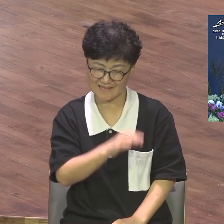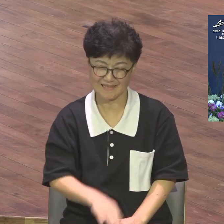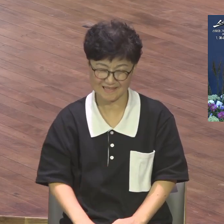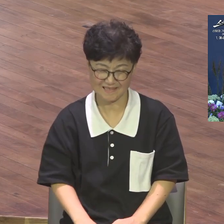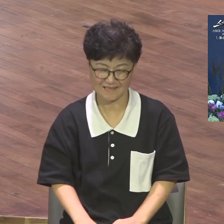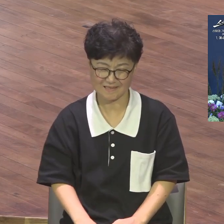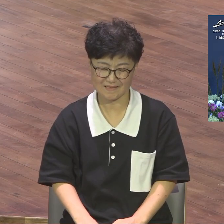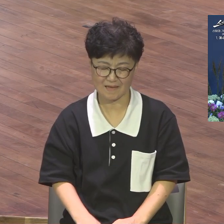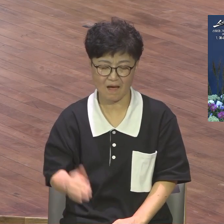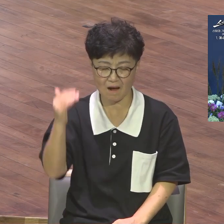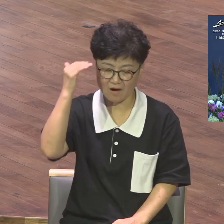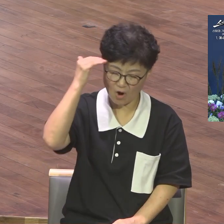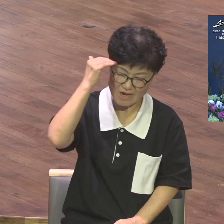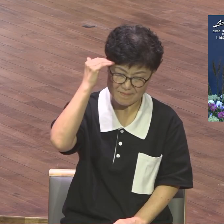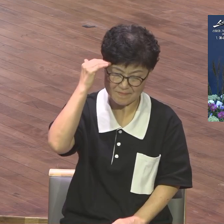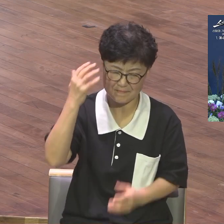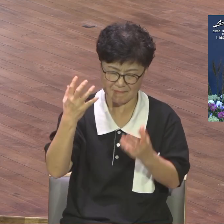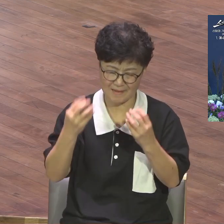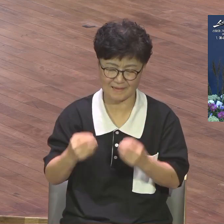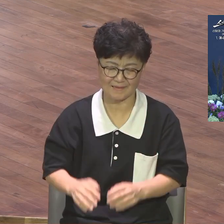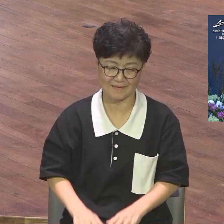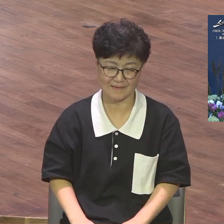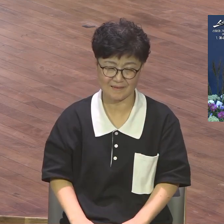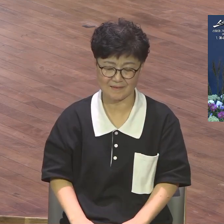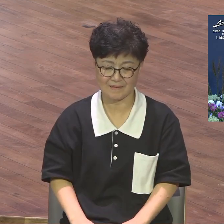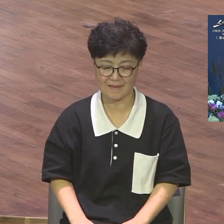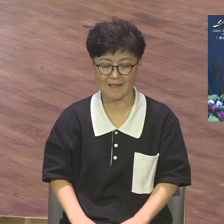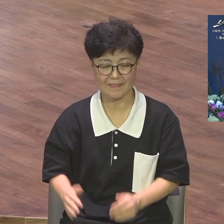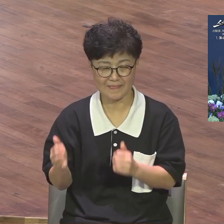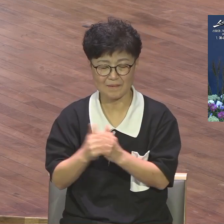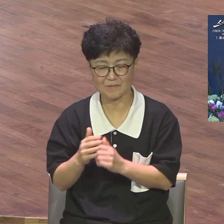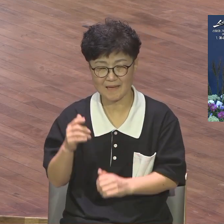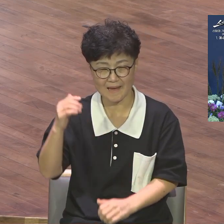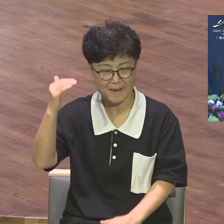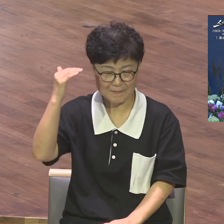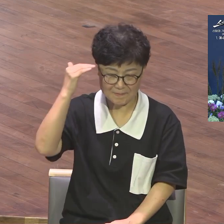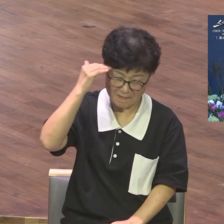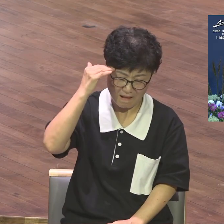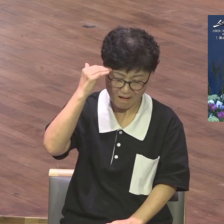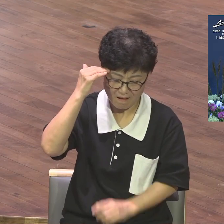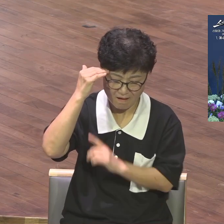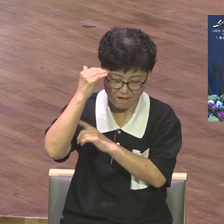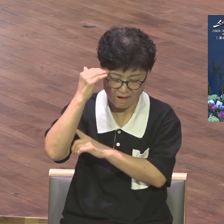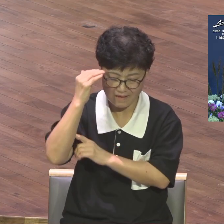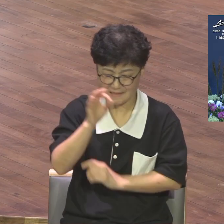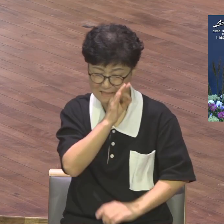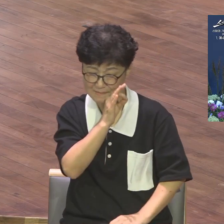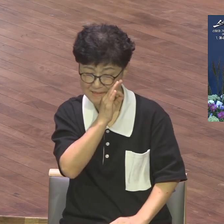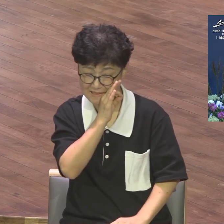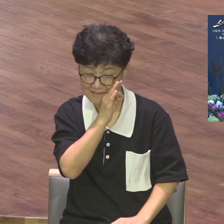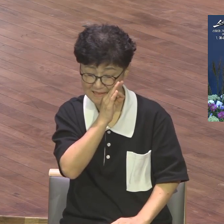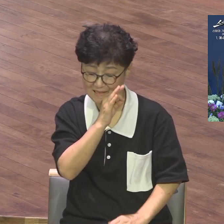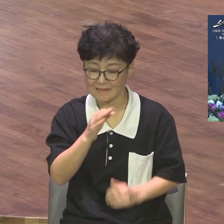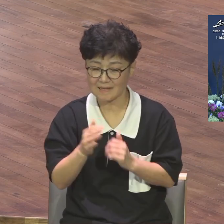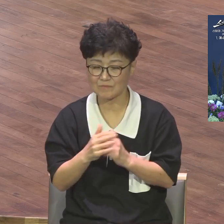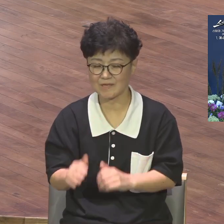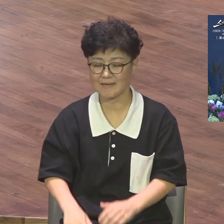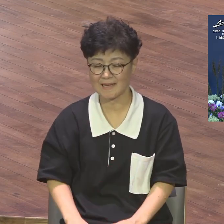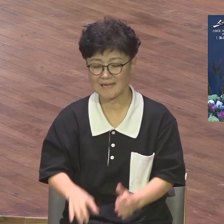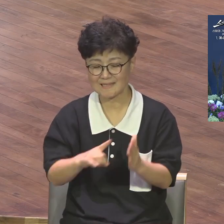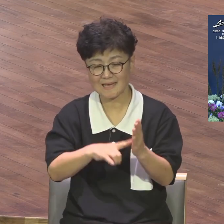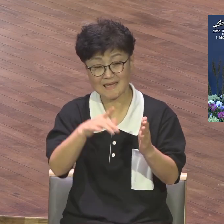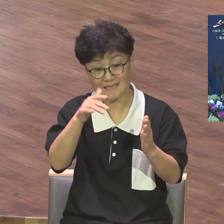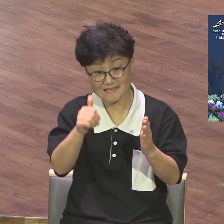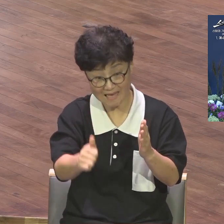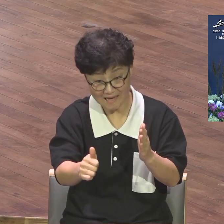삭개오는 이러한 걸림돌들을 극복하기 위해서 세리장이었으니까 다 알만한 사람 알지 않겠습니까? 손가락질 받았던